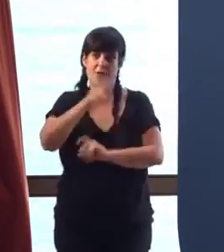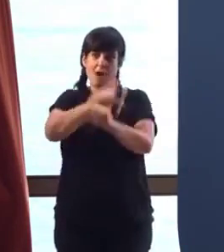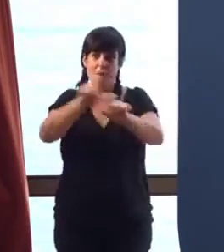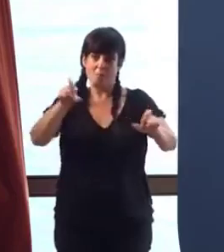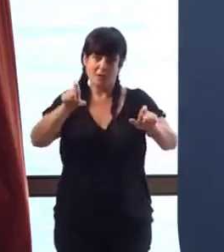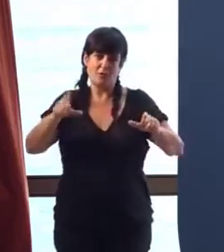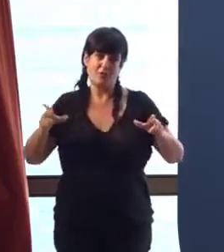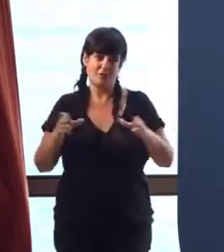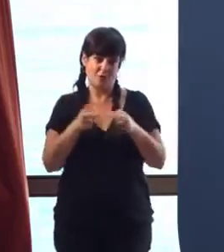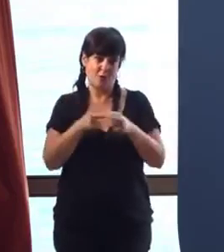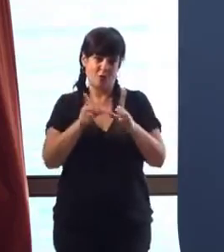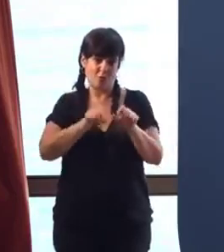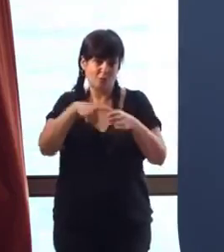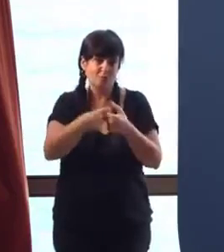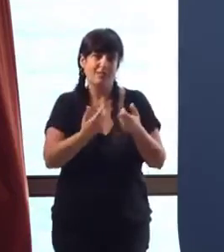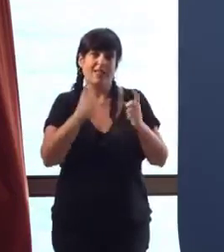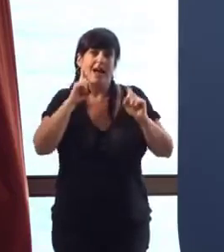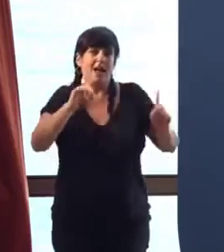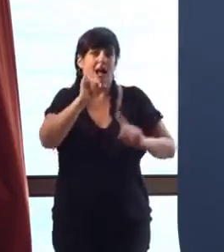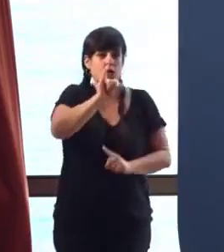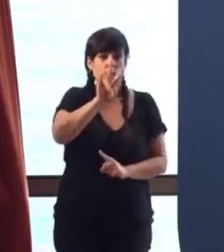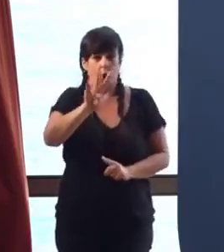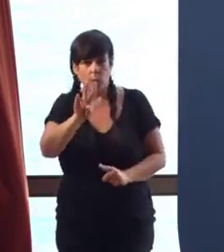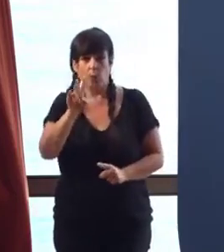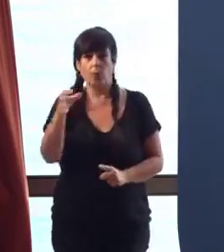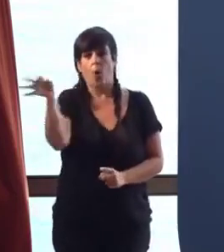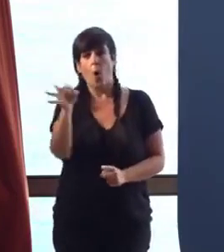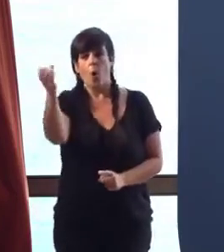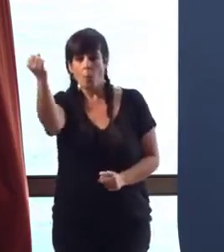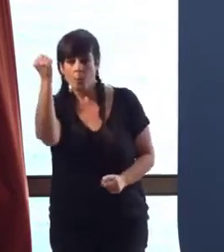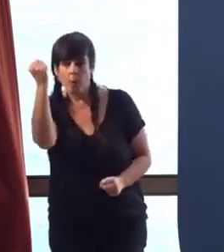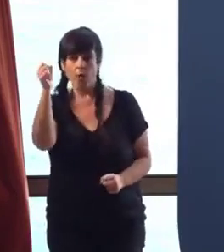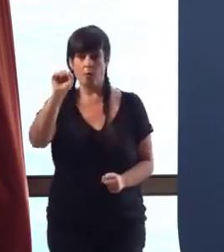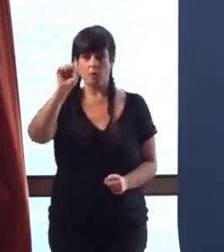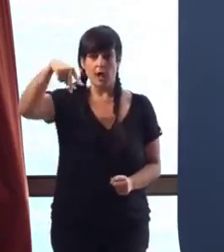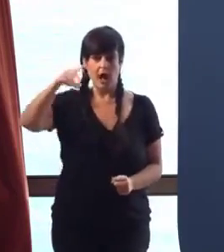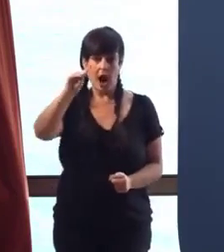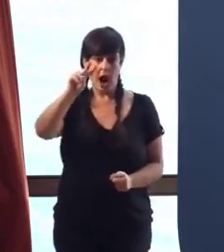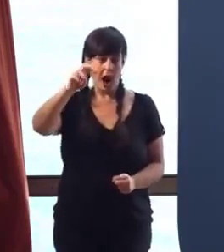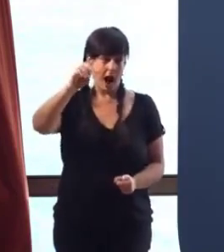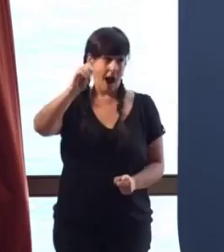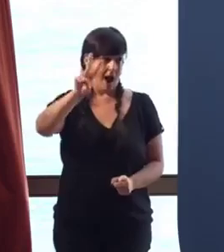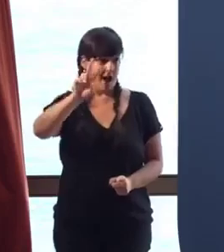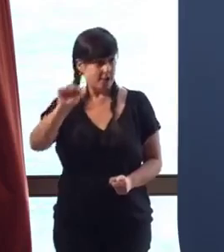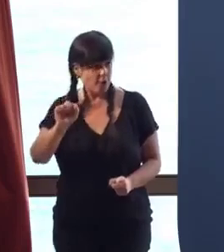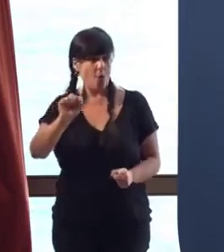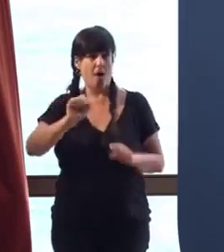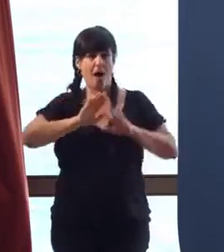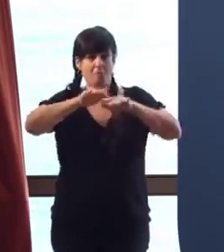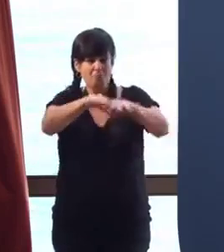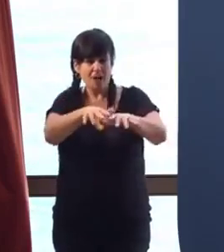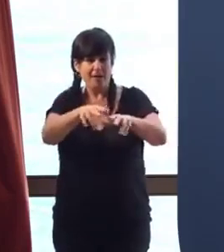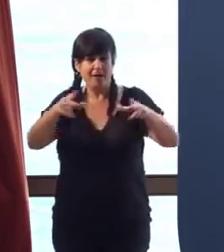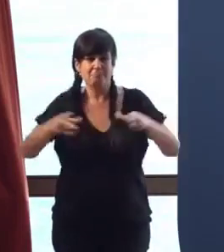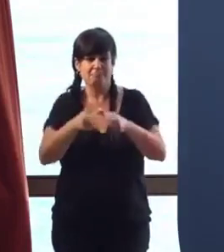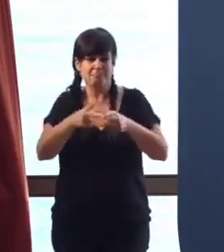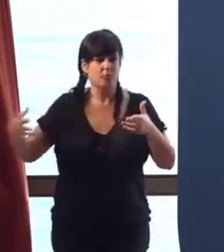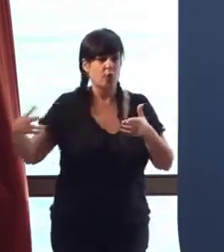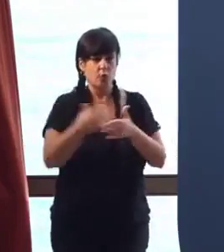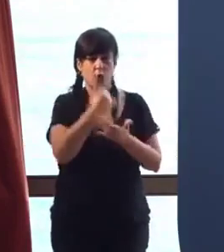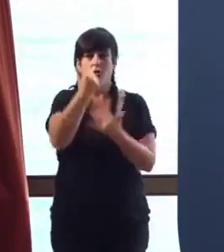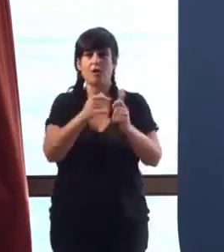a la militancia de Izquierda Unida, a la militancia de Podemos, a la militancia de Anova, a la militancia de las mareas que hacen posible,